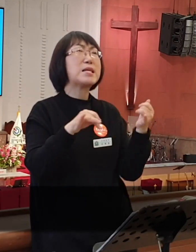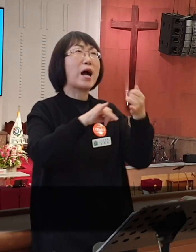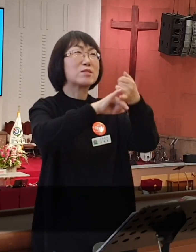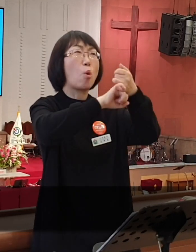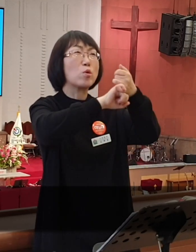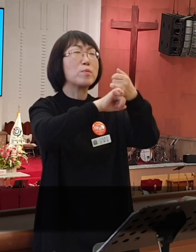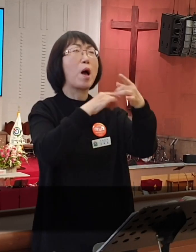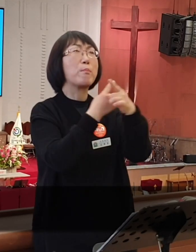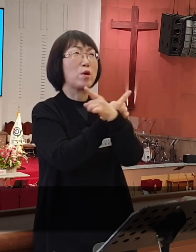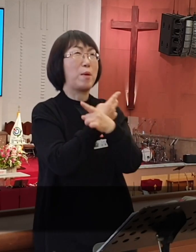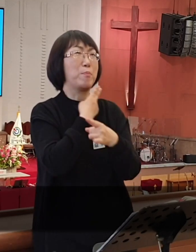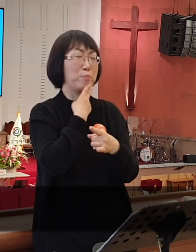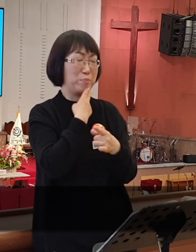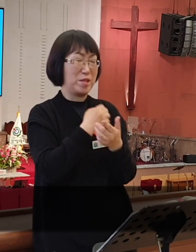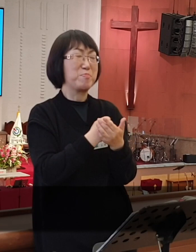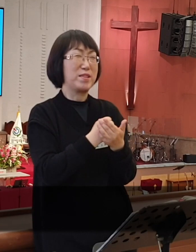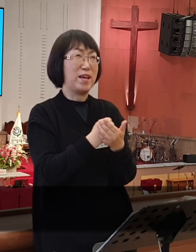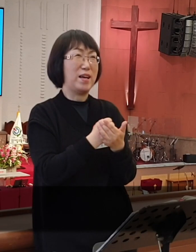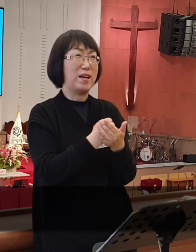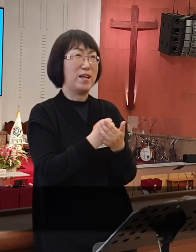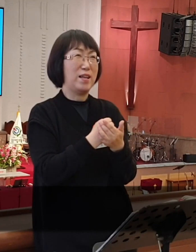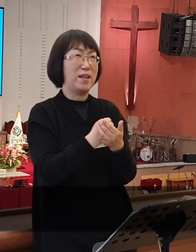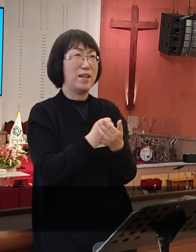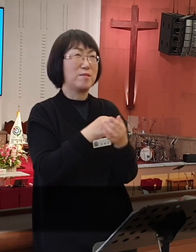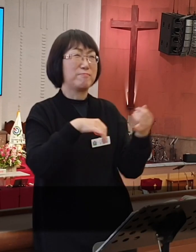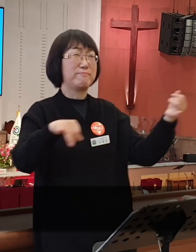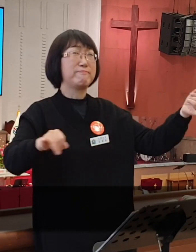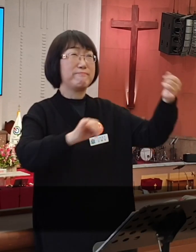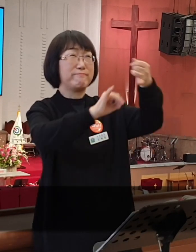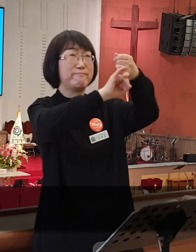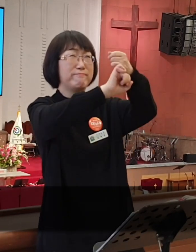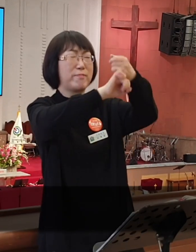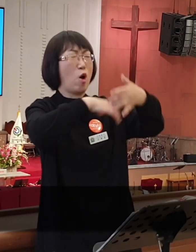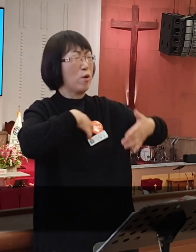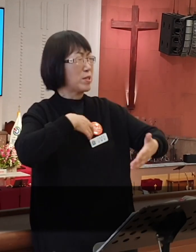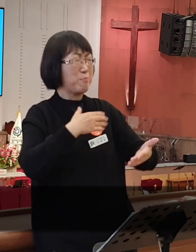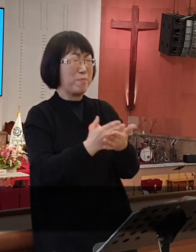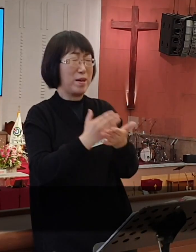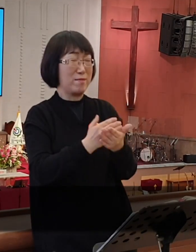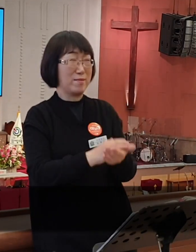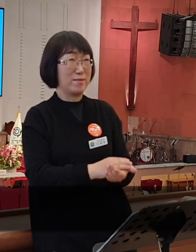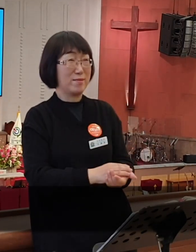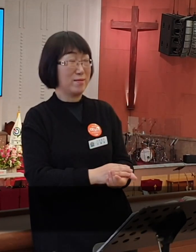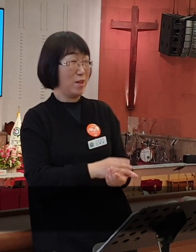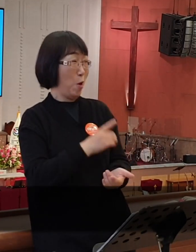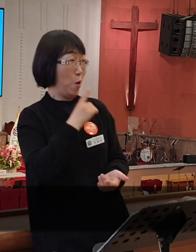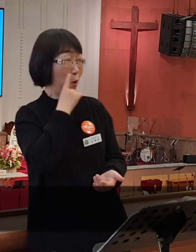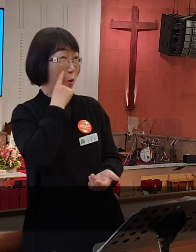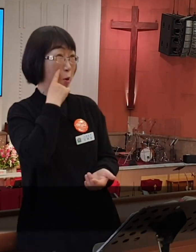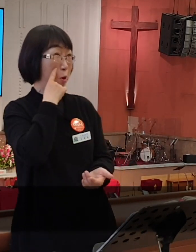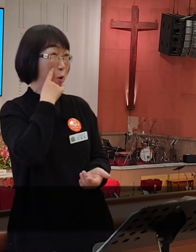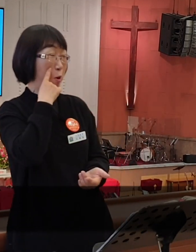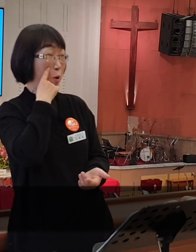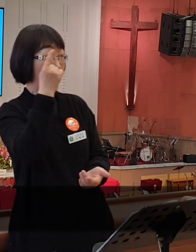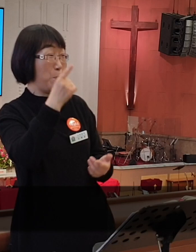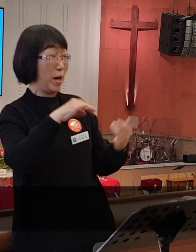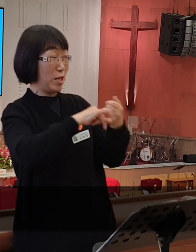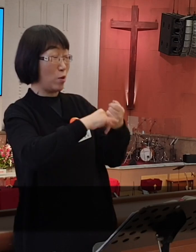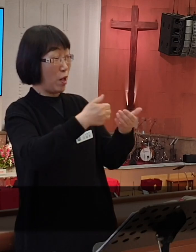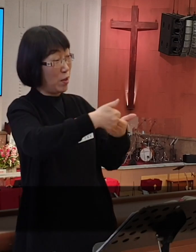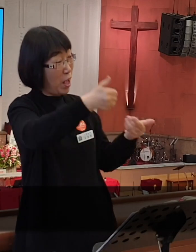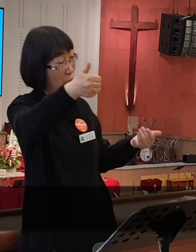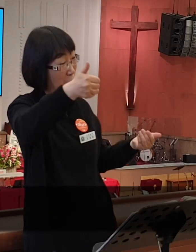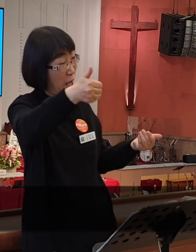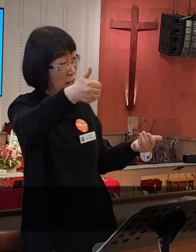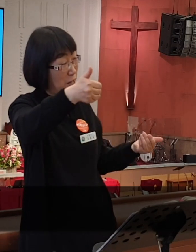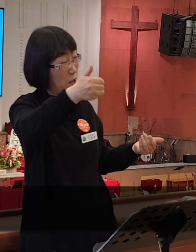약속은 변함없다는 거예요. 손가락 꼭꼭 거는 겁니다. 걱정하지 마. 엄마가 저기 모퉁이 돌면 엄마 보이지 않지만 너